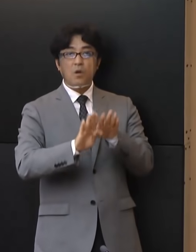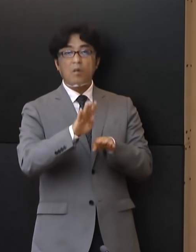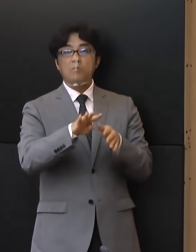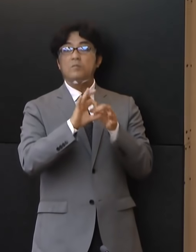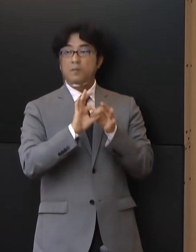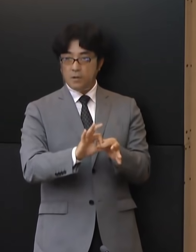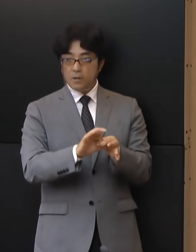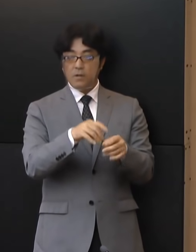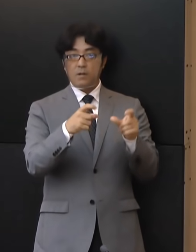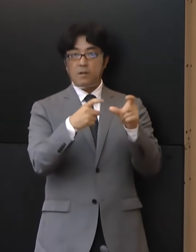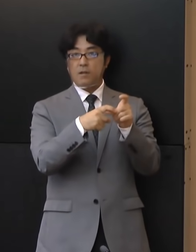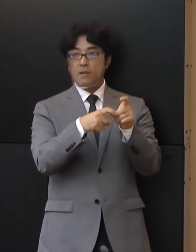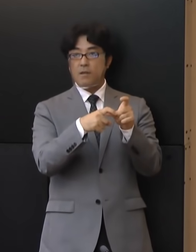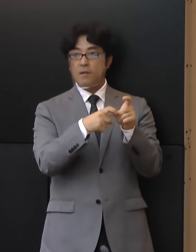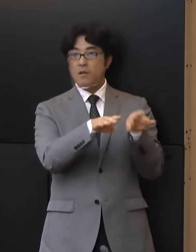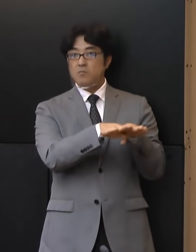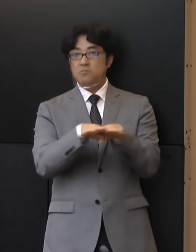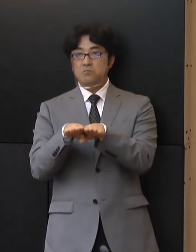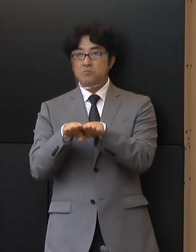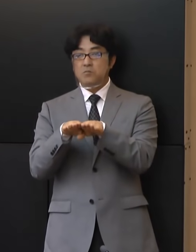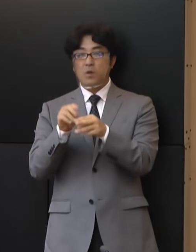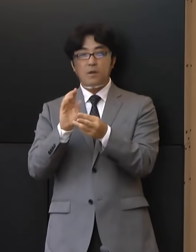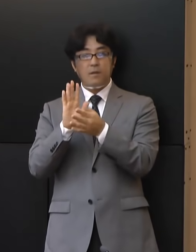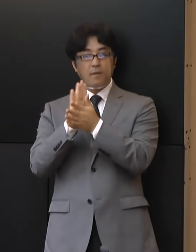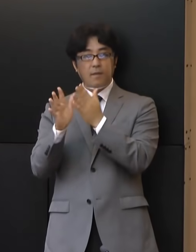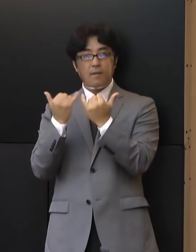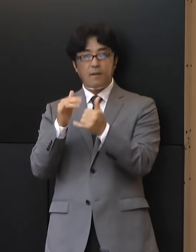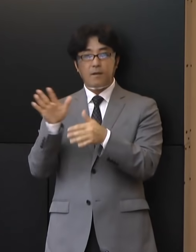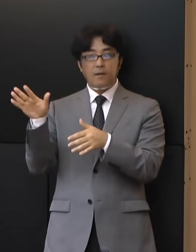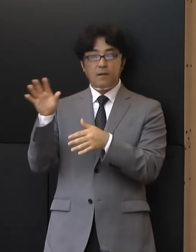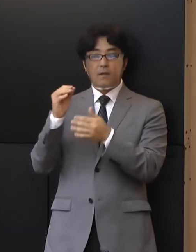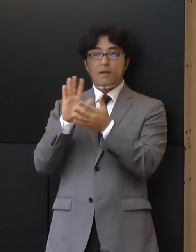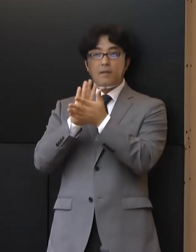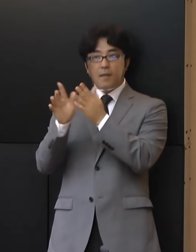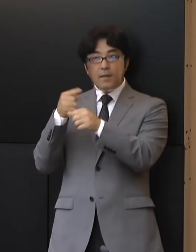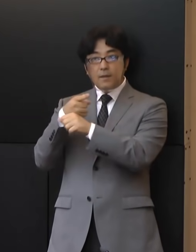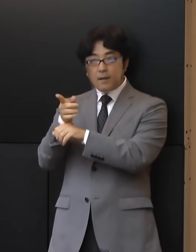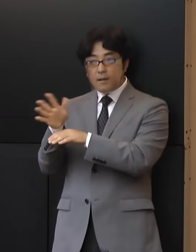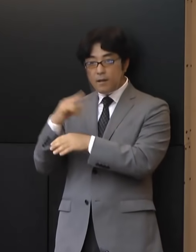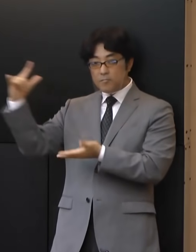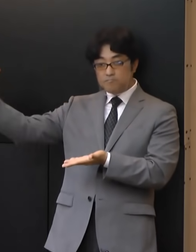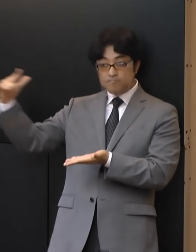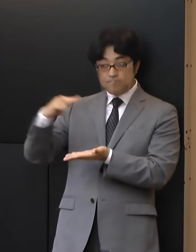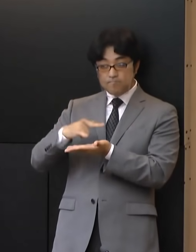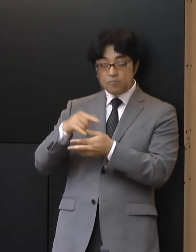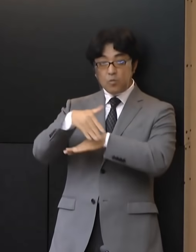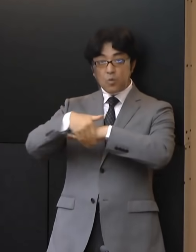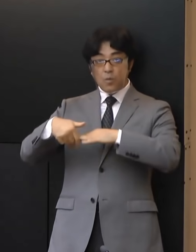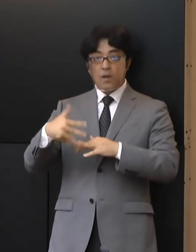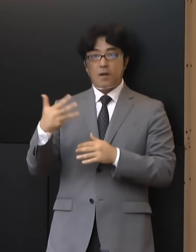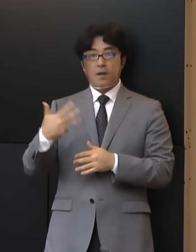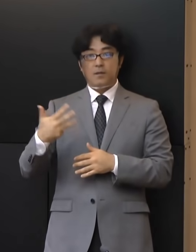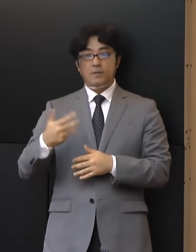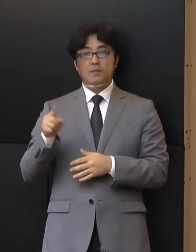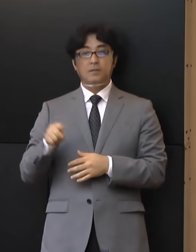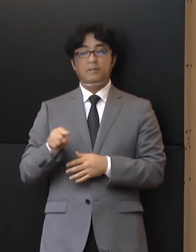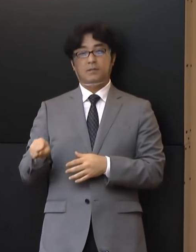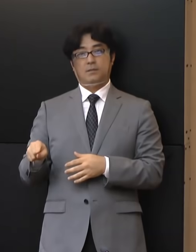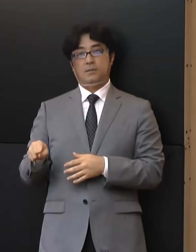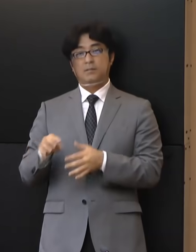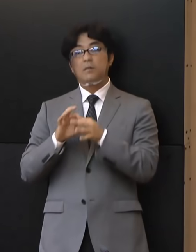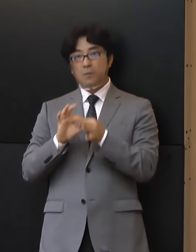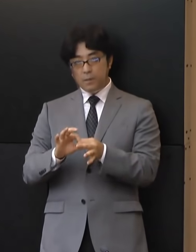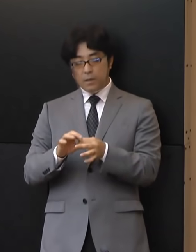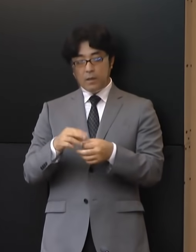連休中の県外の移入者が約8000人ほどいるという推計でございます。これを受けて2週間程度は